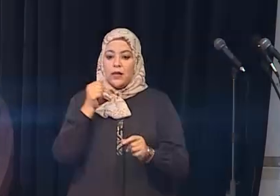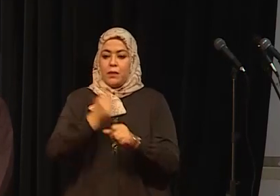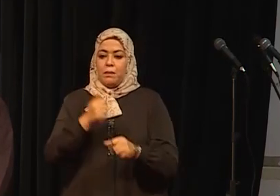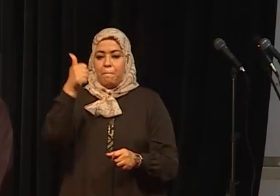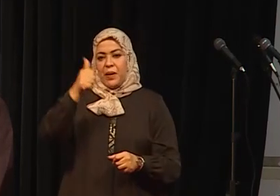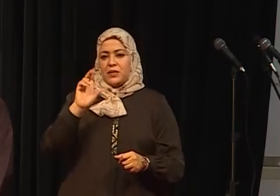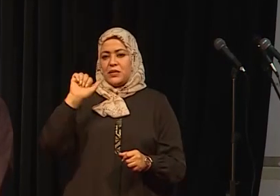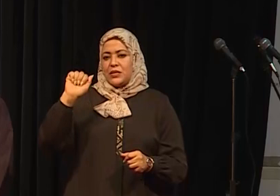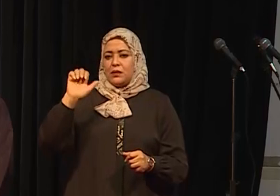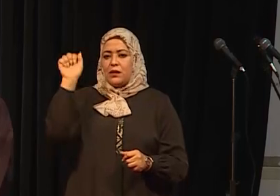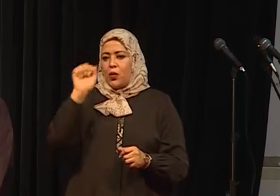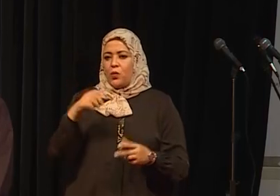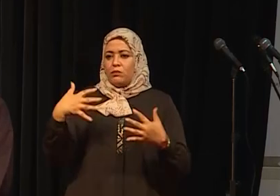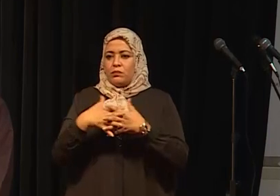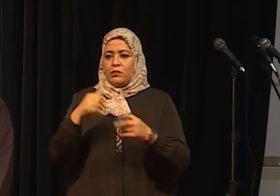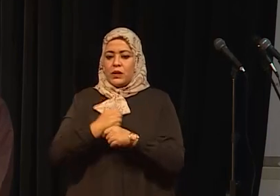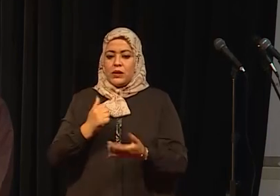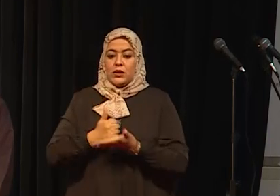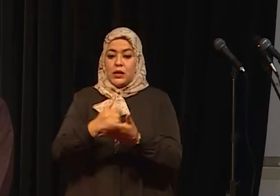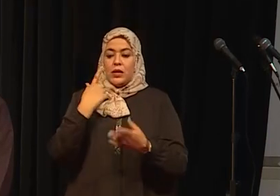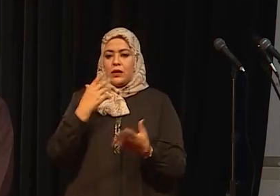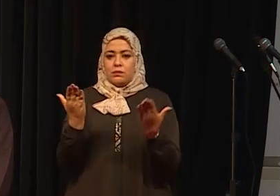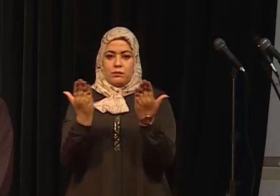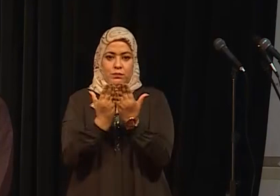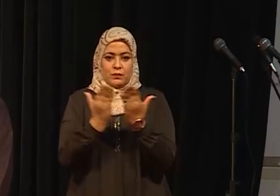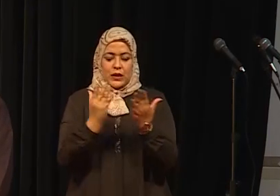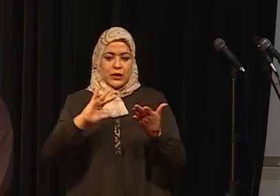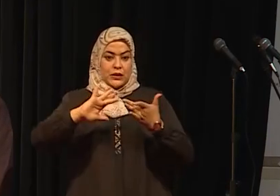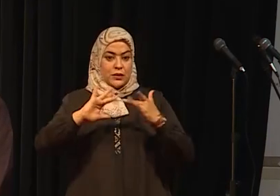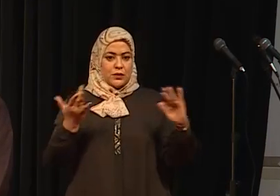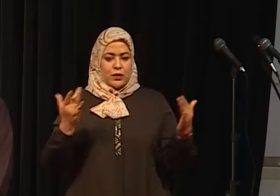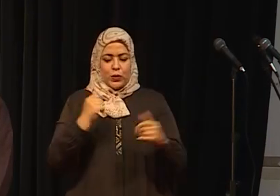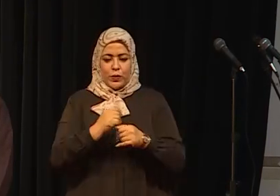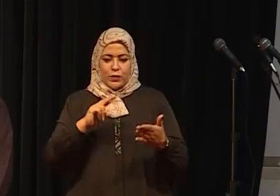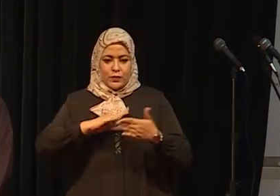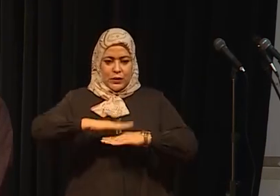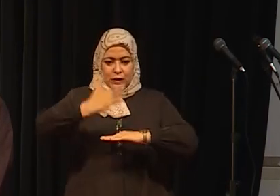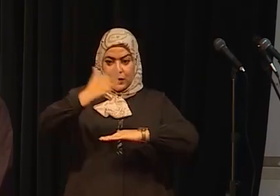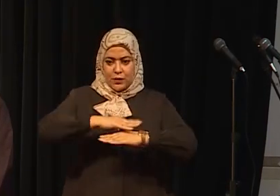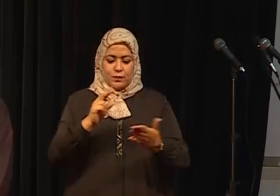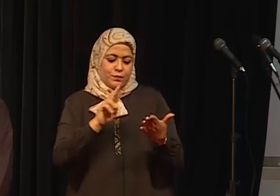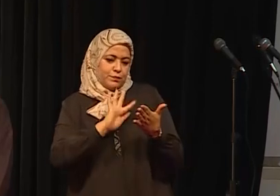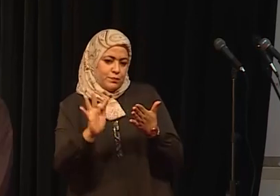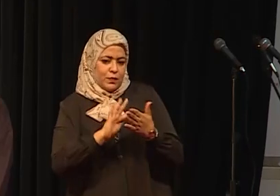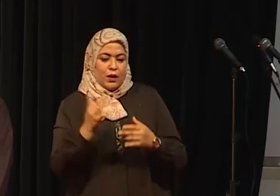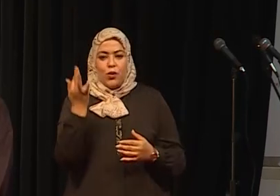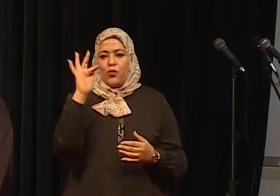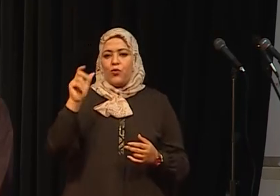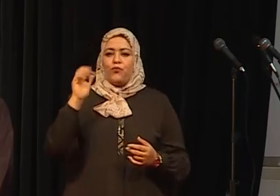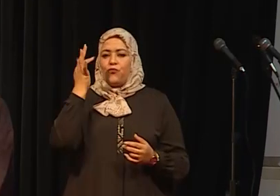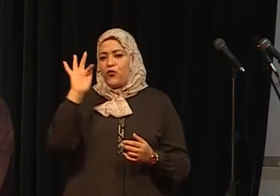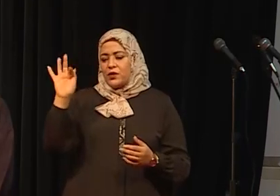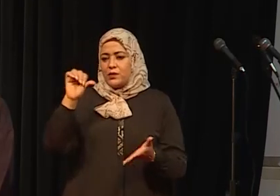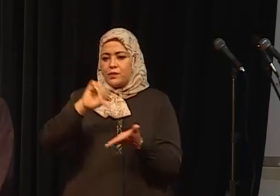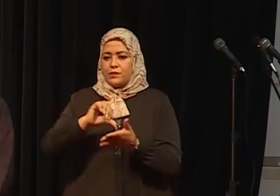باسكال غولان سيغني، هي مكلفة بالتعليم الرقمي في اللجنة الوطنية للمعلوميات الحرية بفرنسا